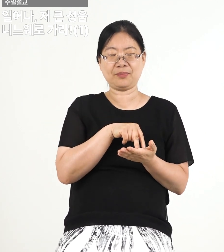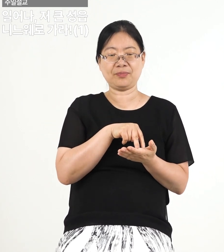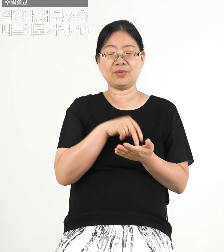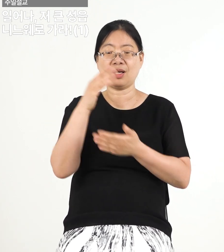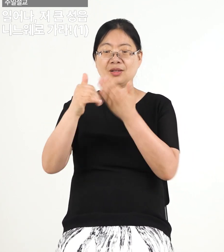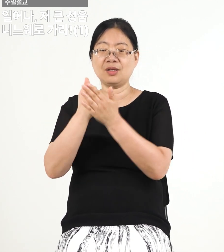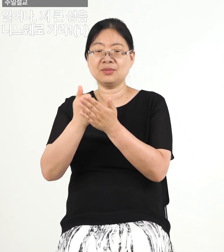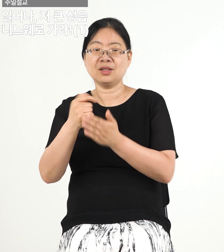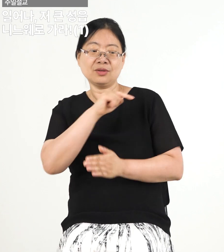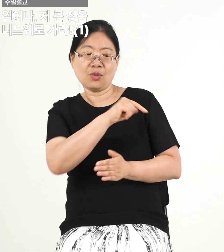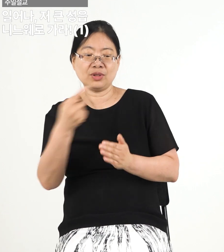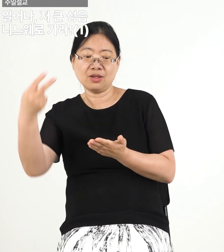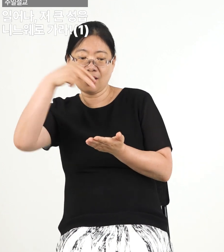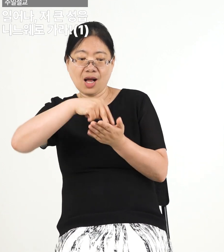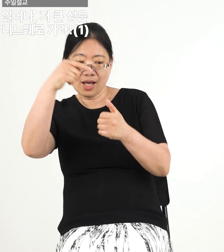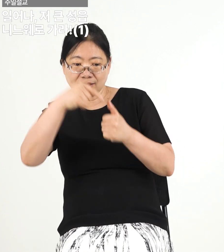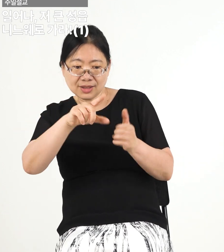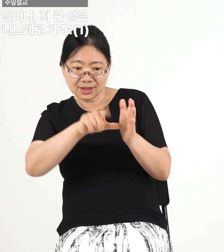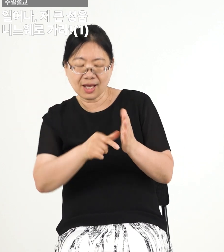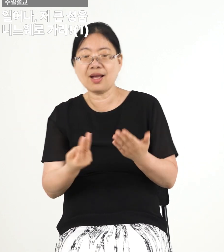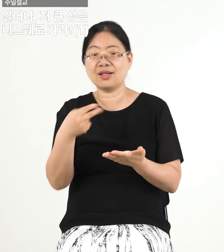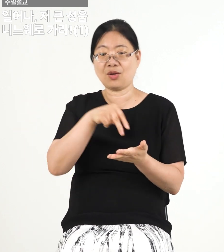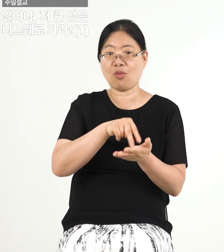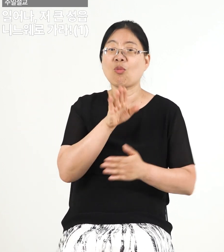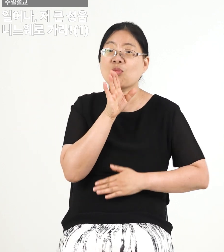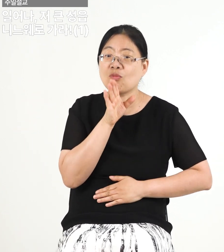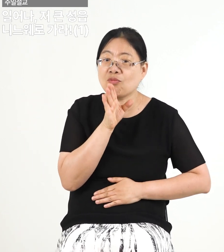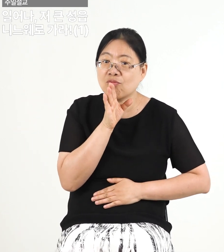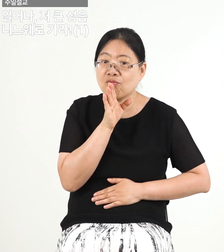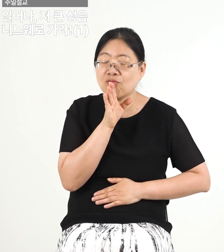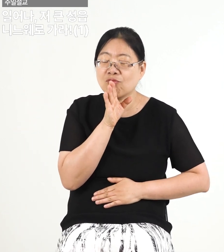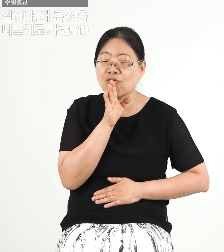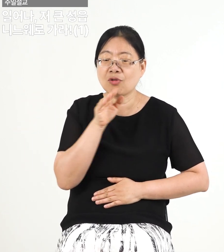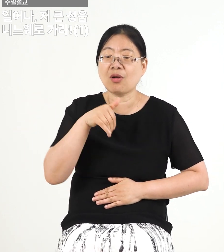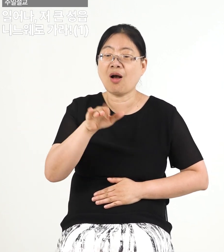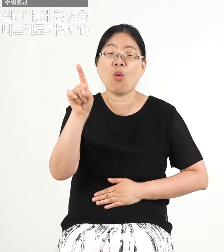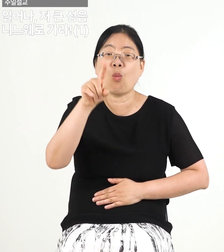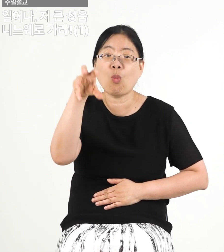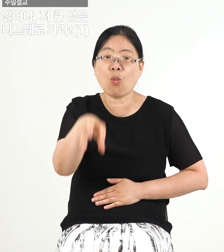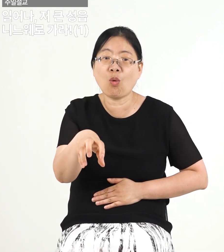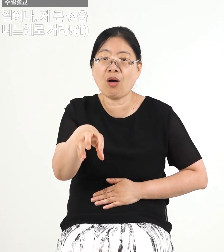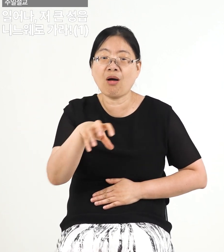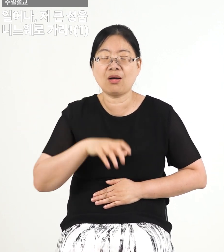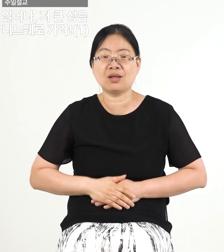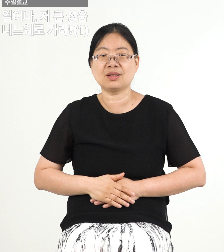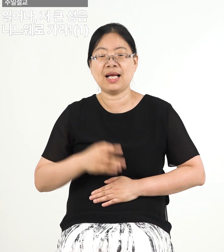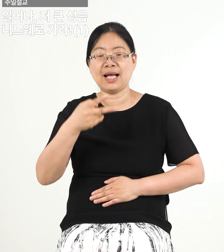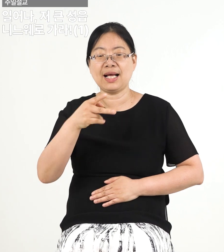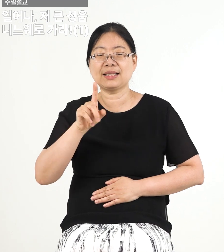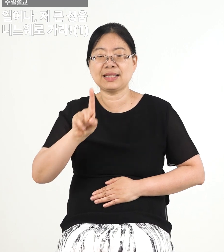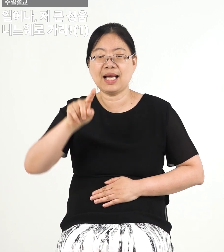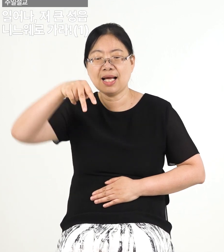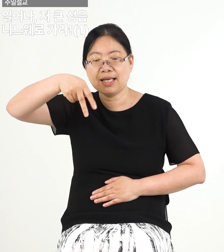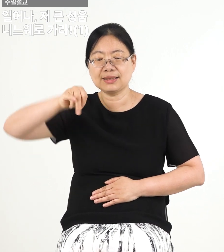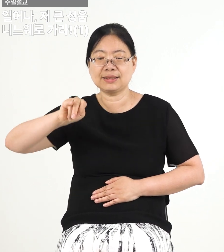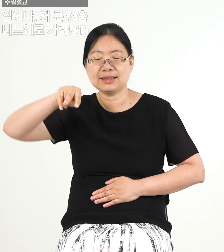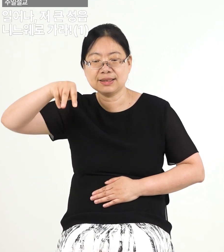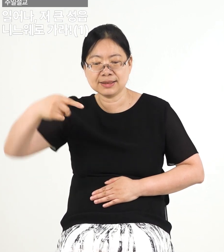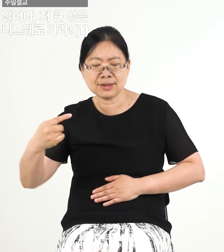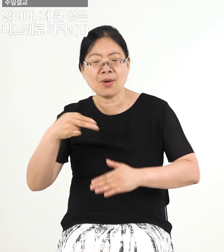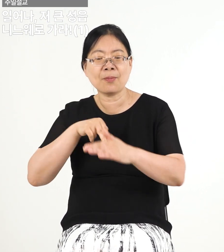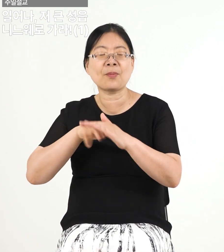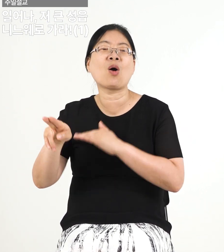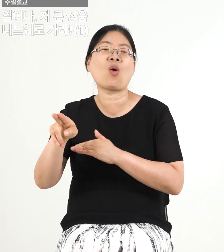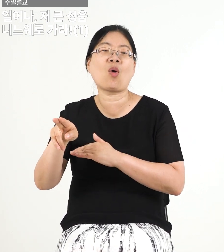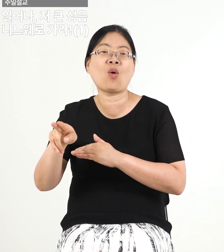일어나긴 일어났어요. 일어나 어디로 갑니까? 다시스로 도망하려